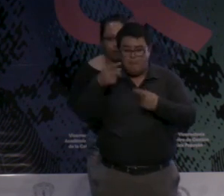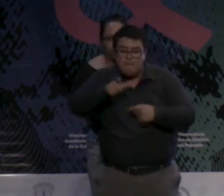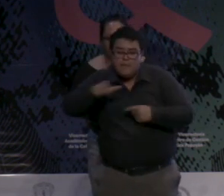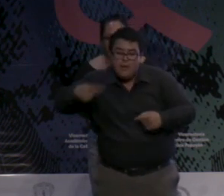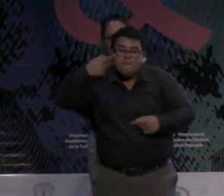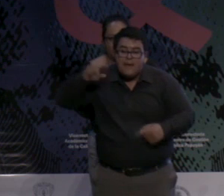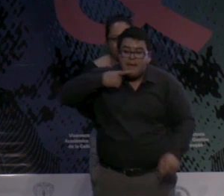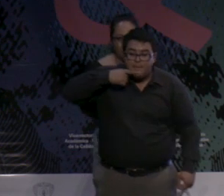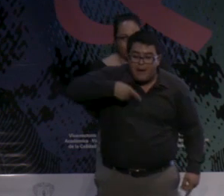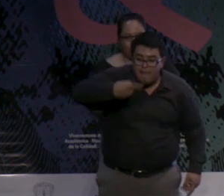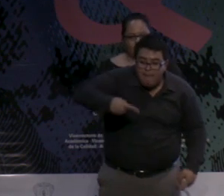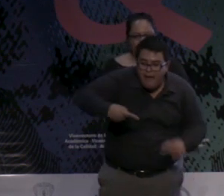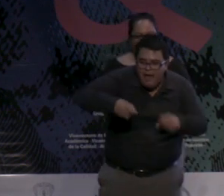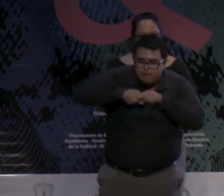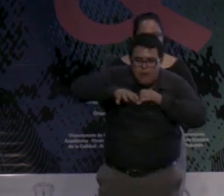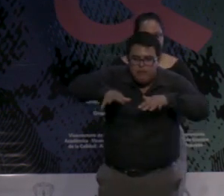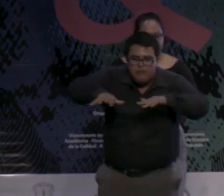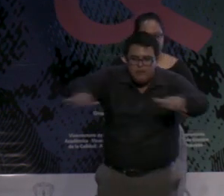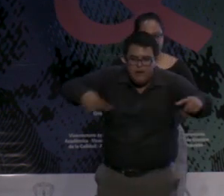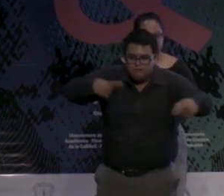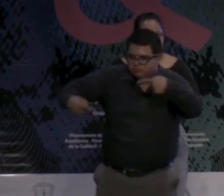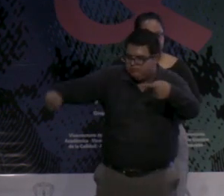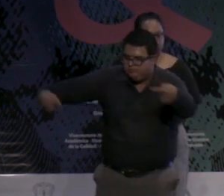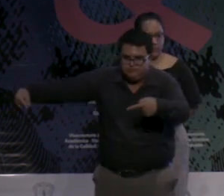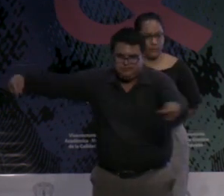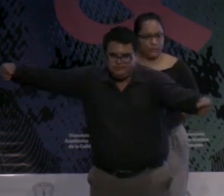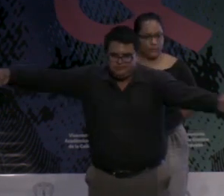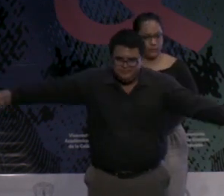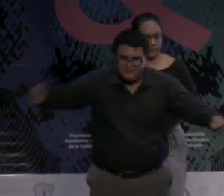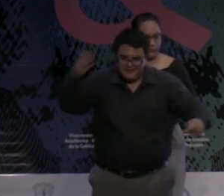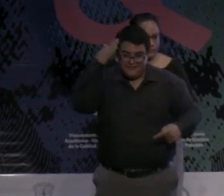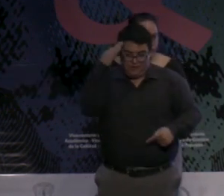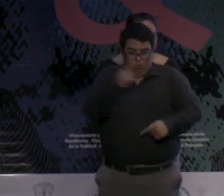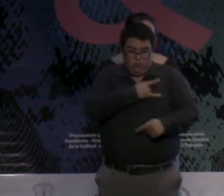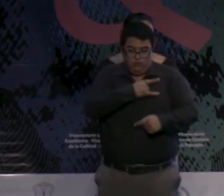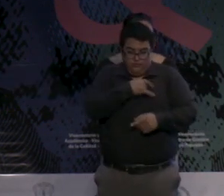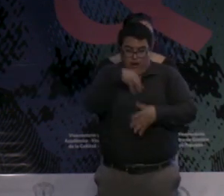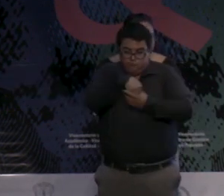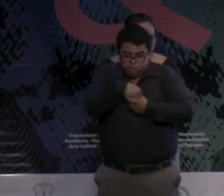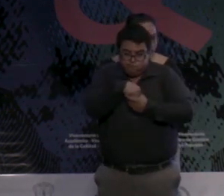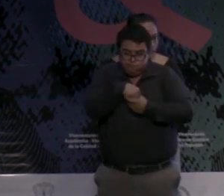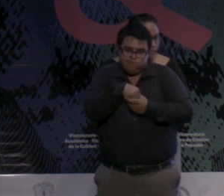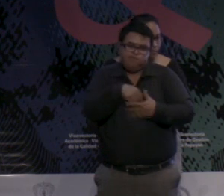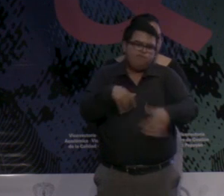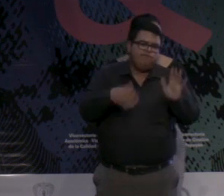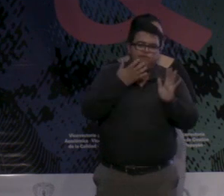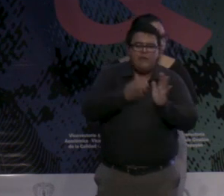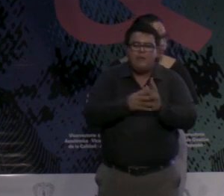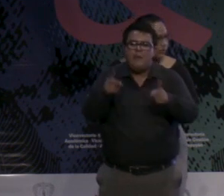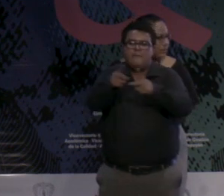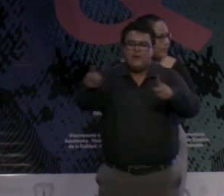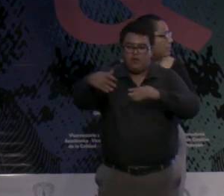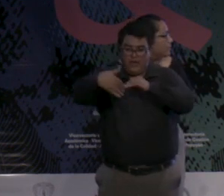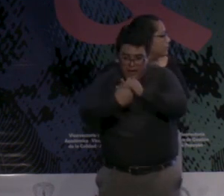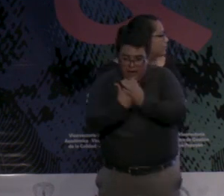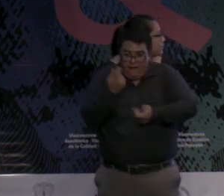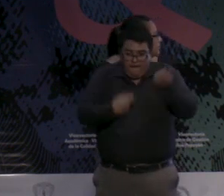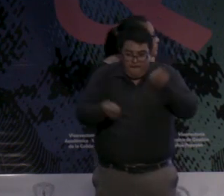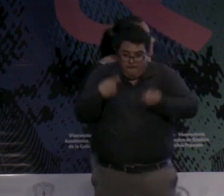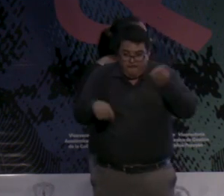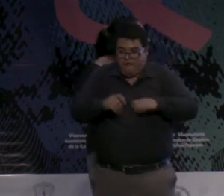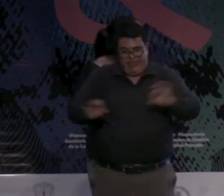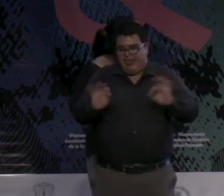permitió distribuir la invitación para un evento llamado Viceversa, que consistió, y tal vez es de pronto lo que pensamos es: necesitamos